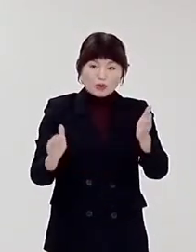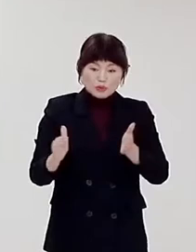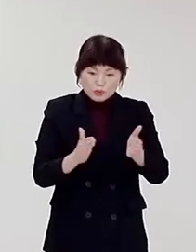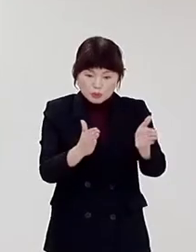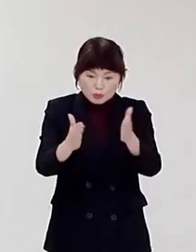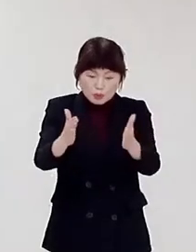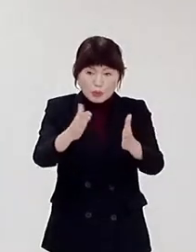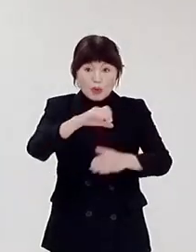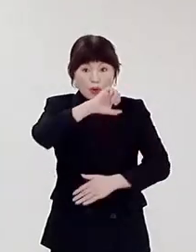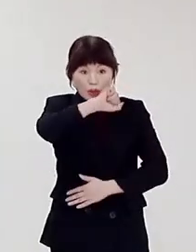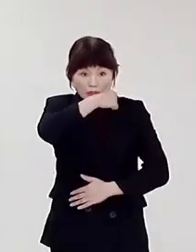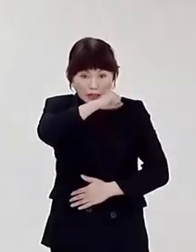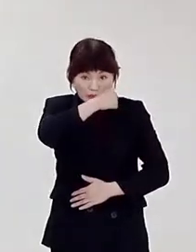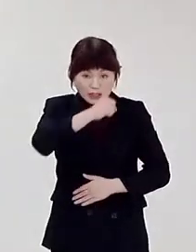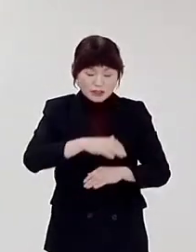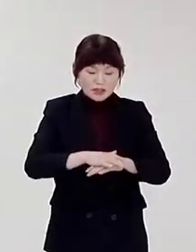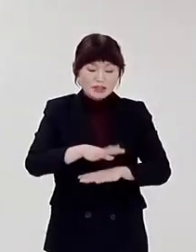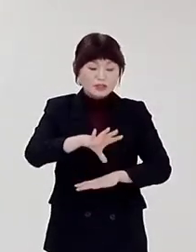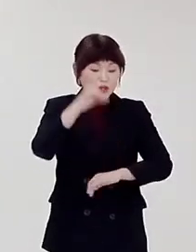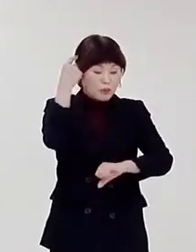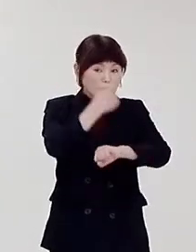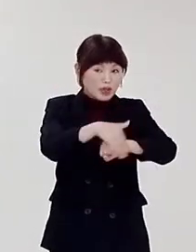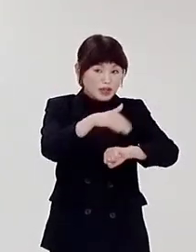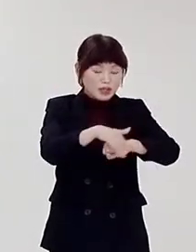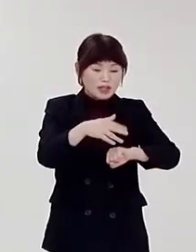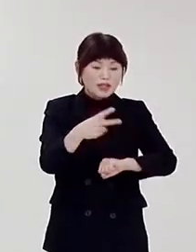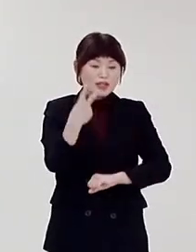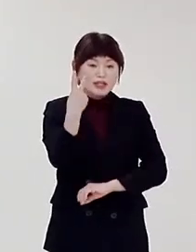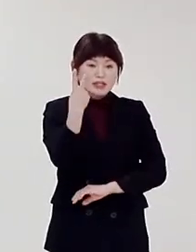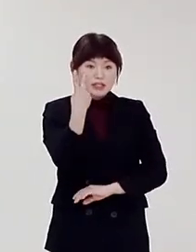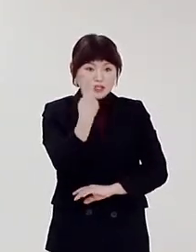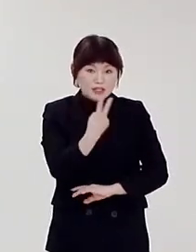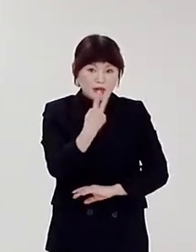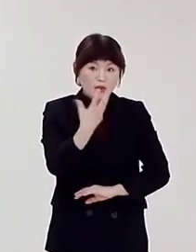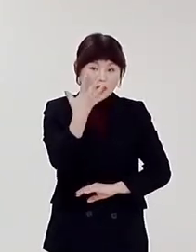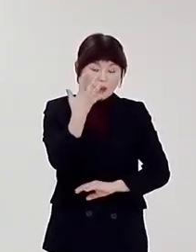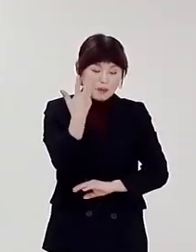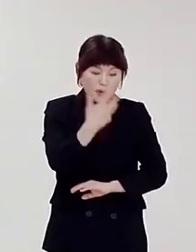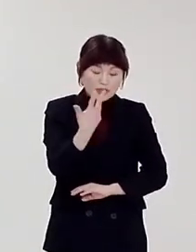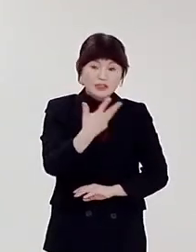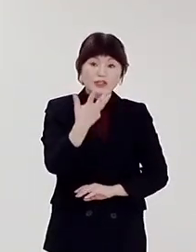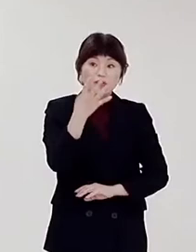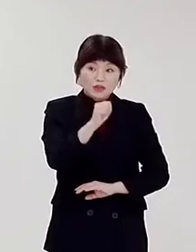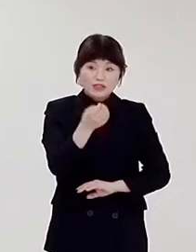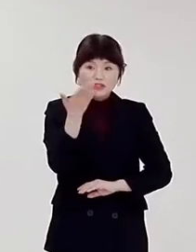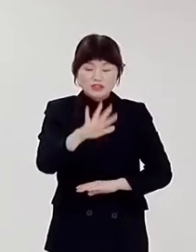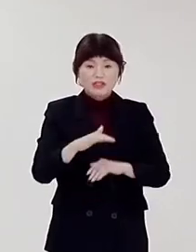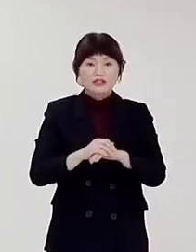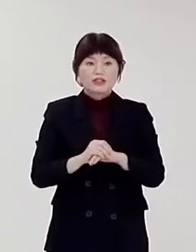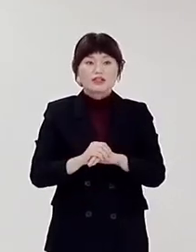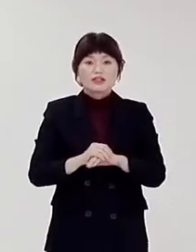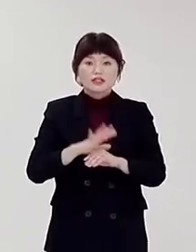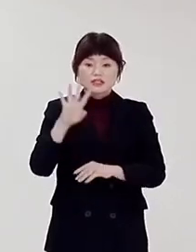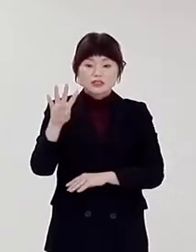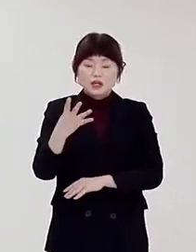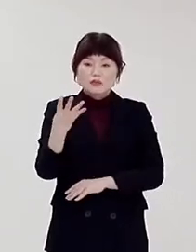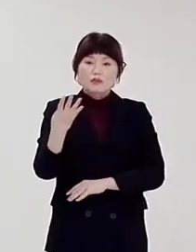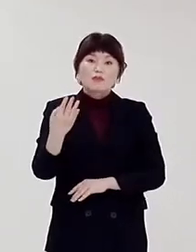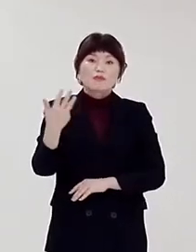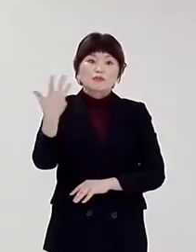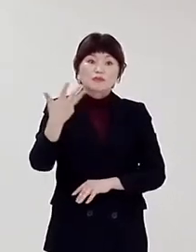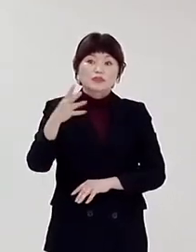당초 2억 8,400만 원이었지만 40억 원이 증액된 42억 8,400만